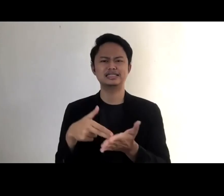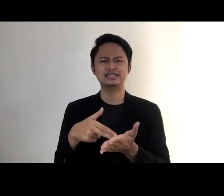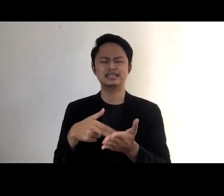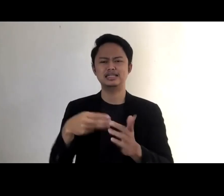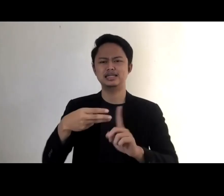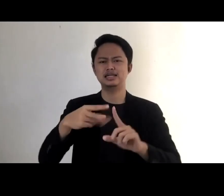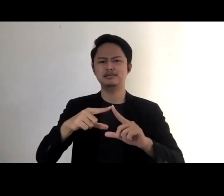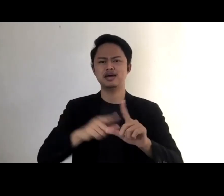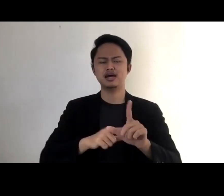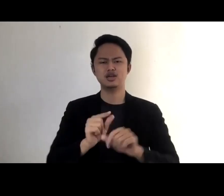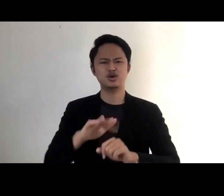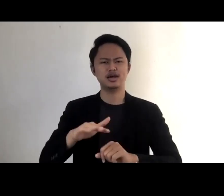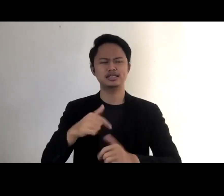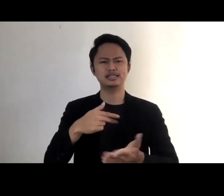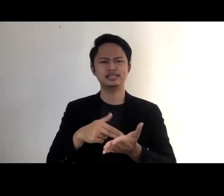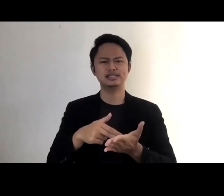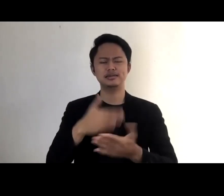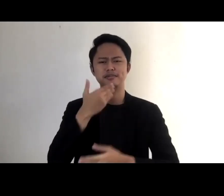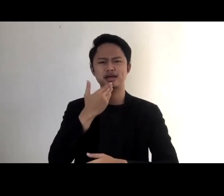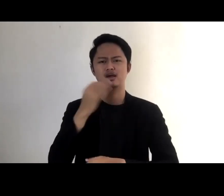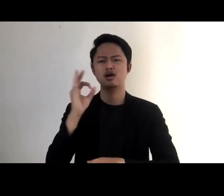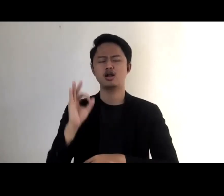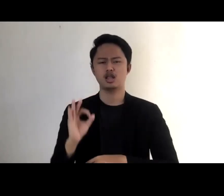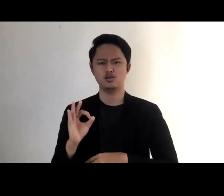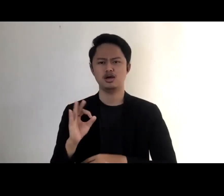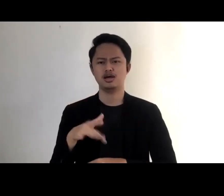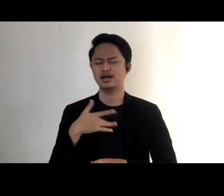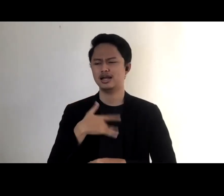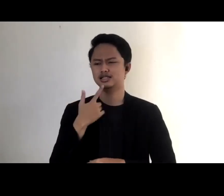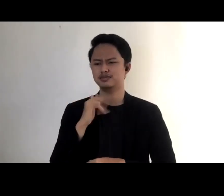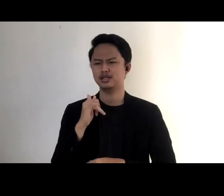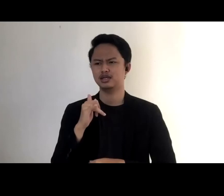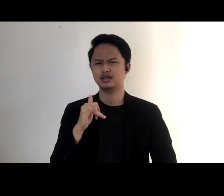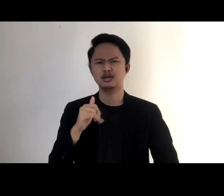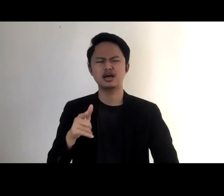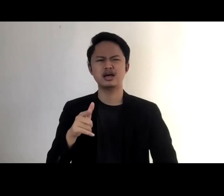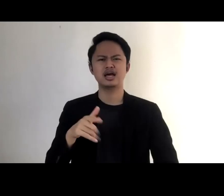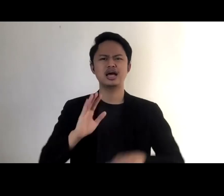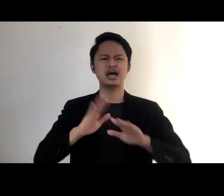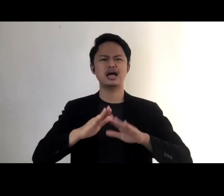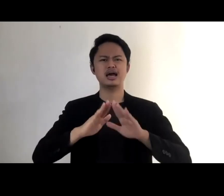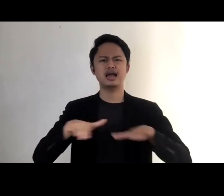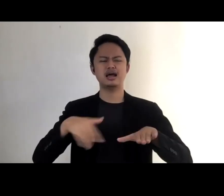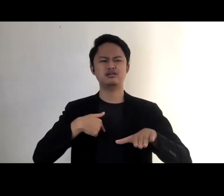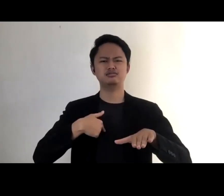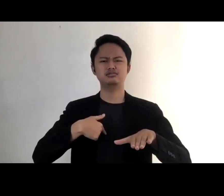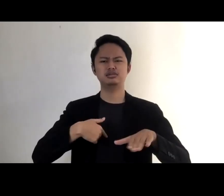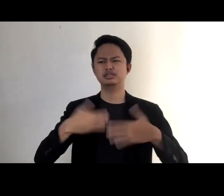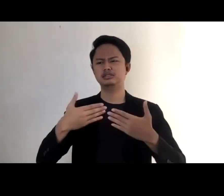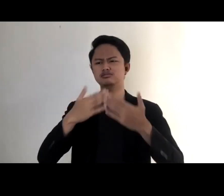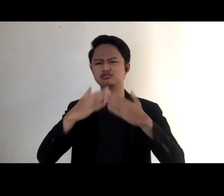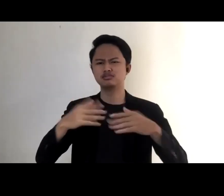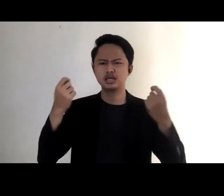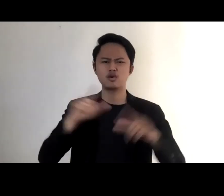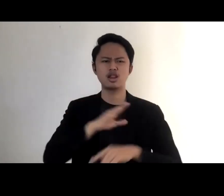ya, kadang-kadang orang tua itu merasa aduh anakku kelamaan libur nih, kelamaan belajar di rumah nih.